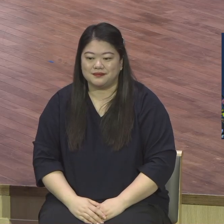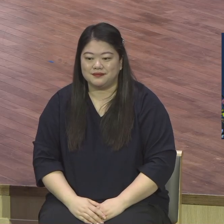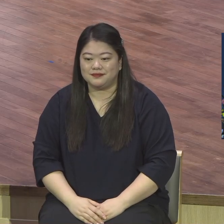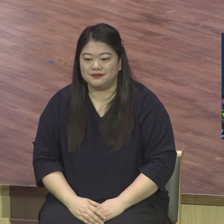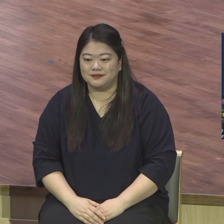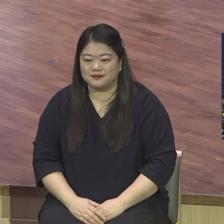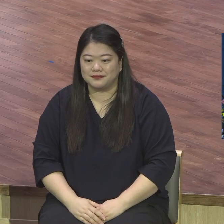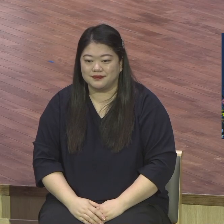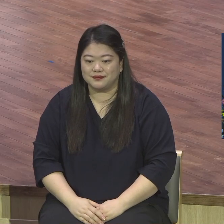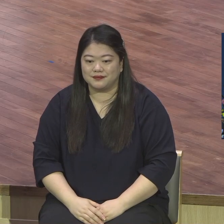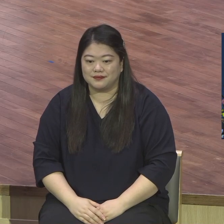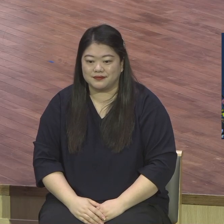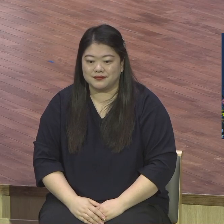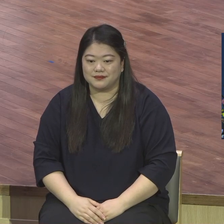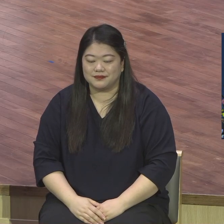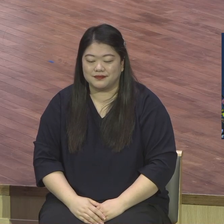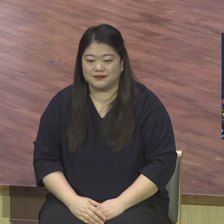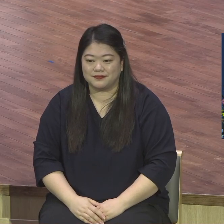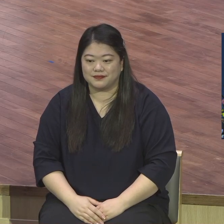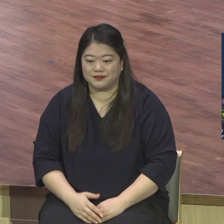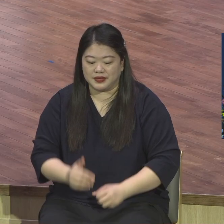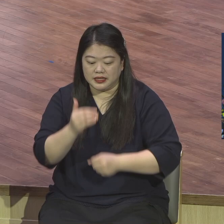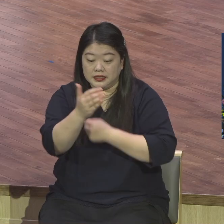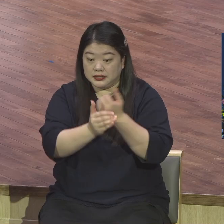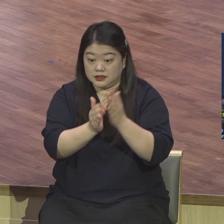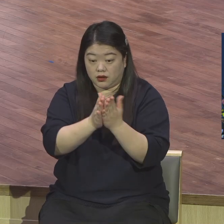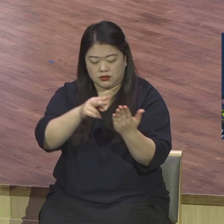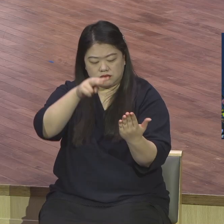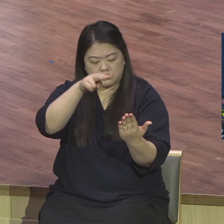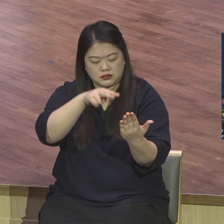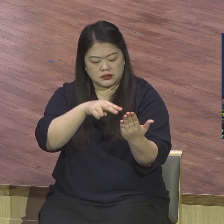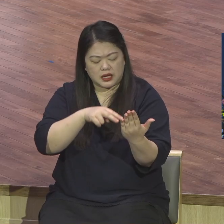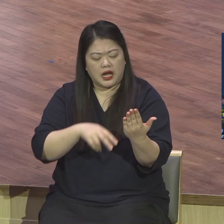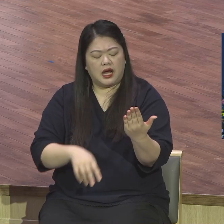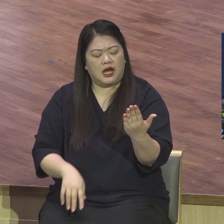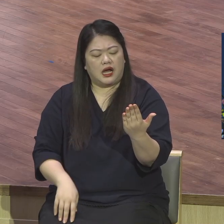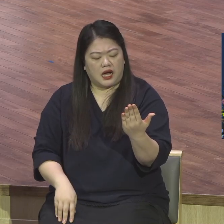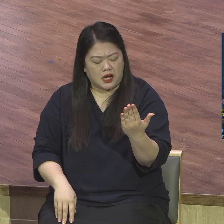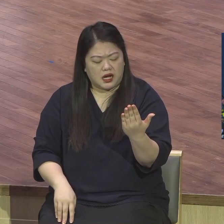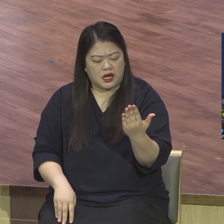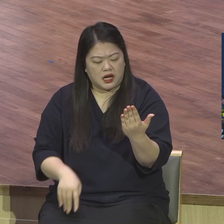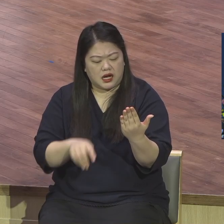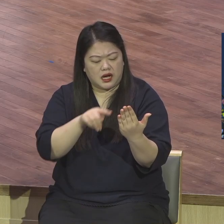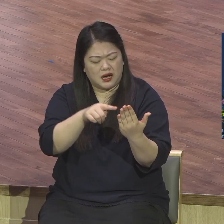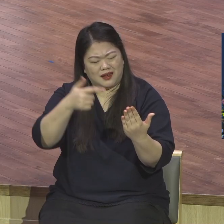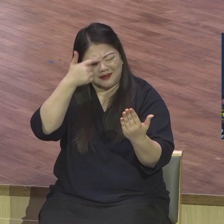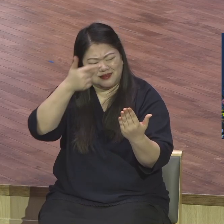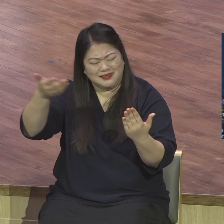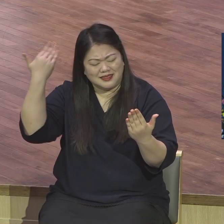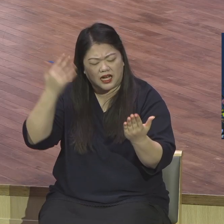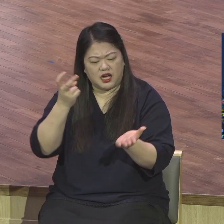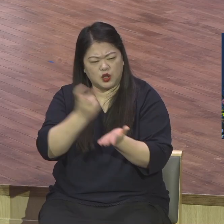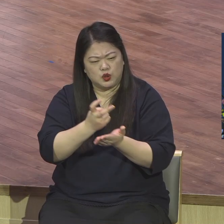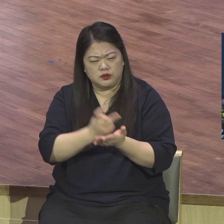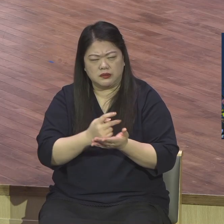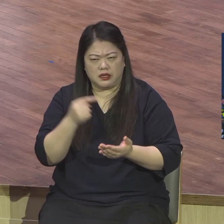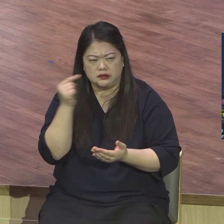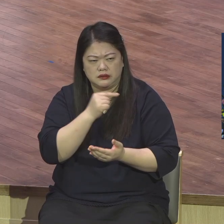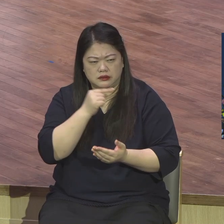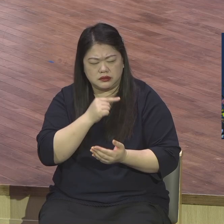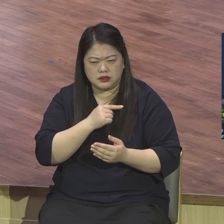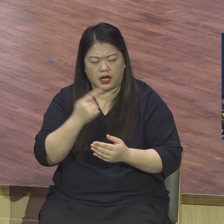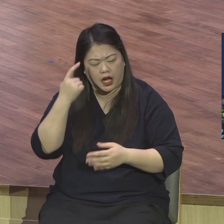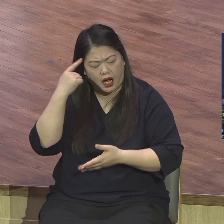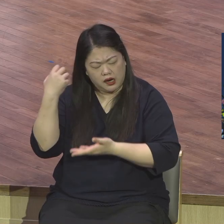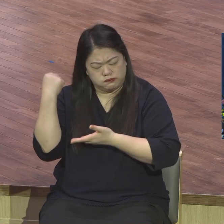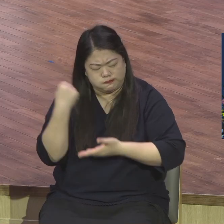우리는 이 비밀을 기록된 말씀을 통해서 자연스럽게 우리는 받아들일 수가 있습니다.